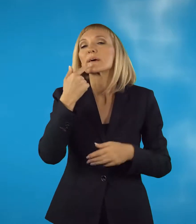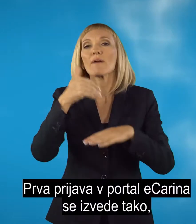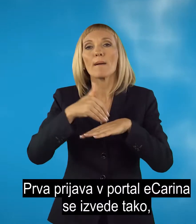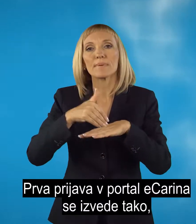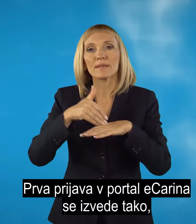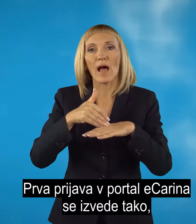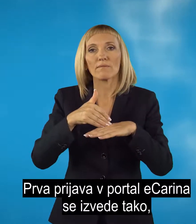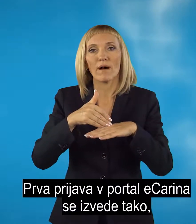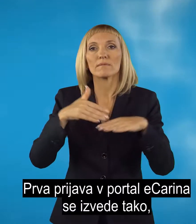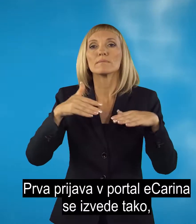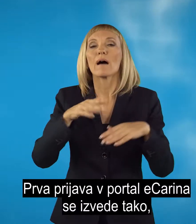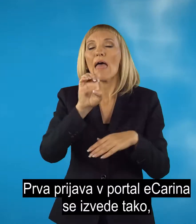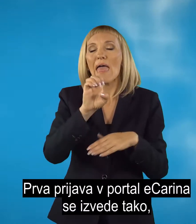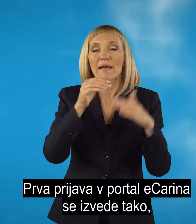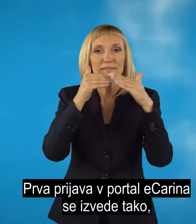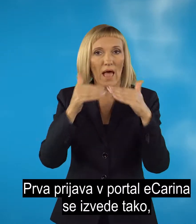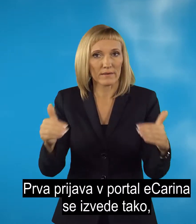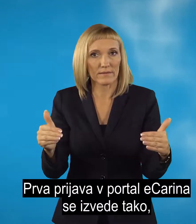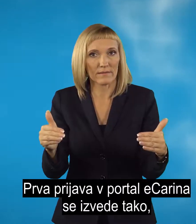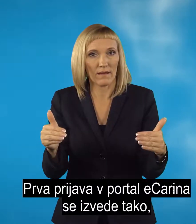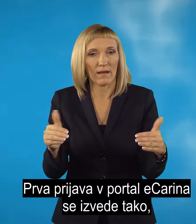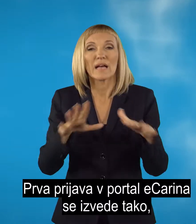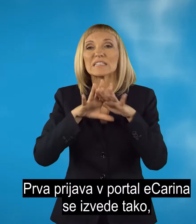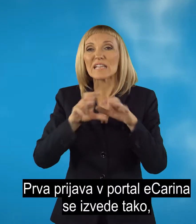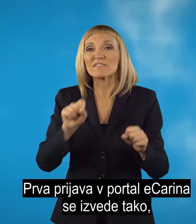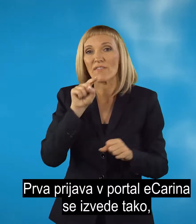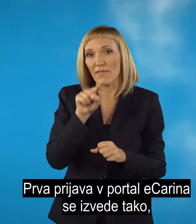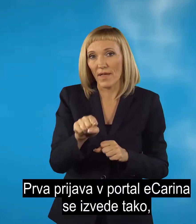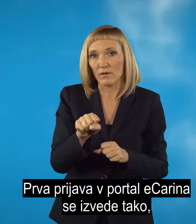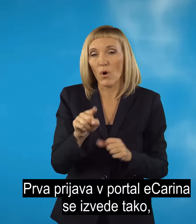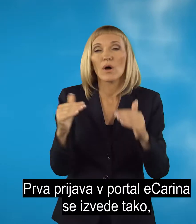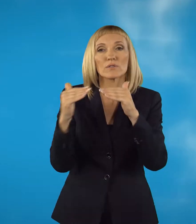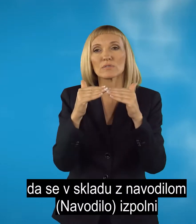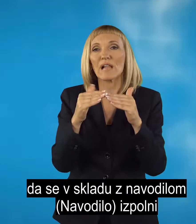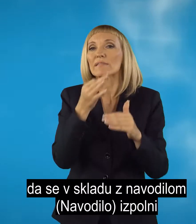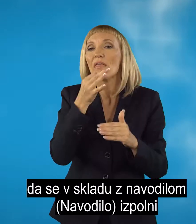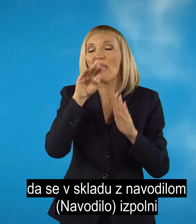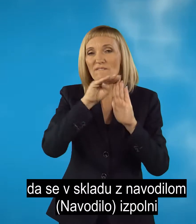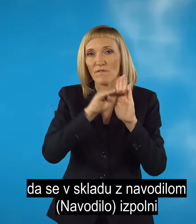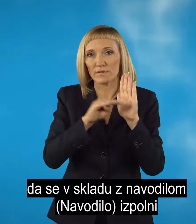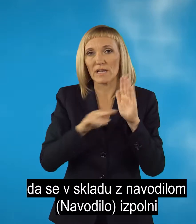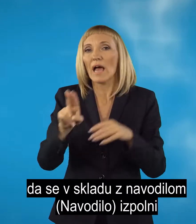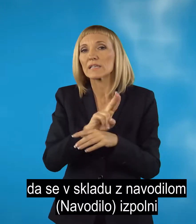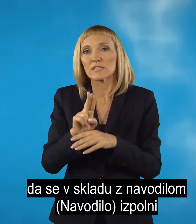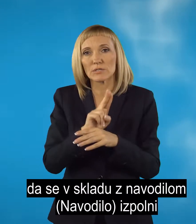Prva prijava v portal e-carina se izvede tako, da se v skladu z navodilom